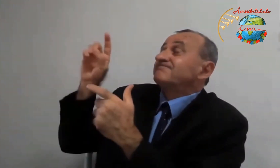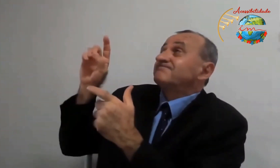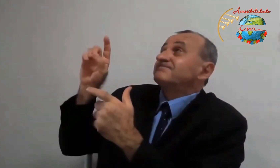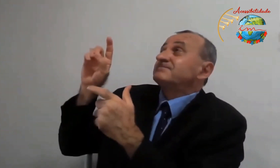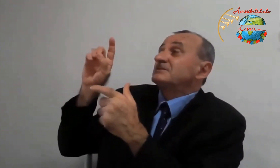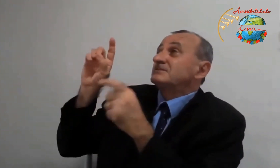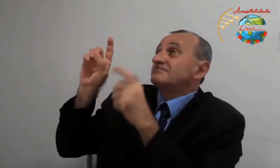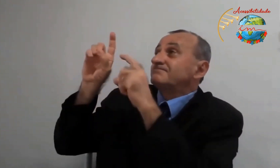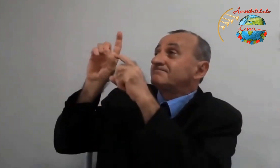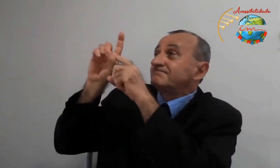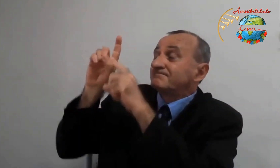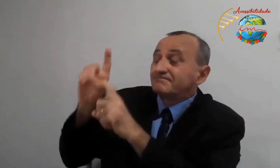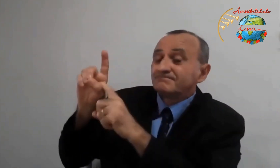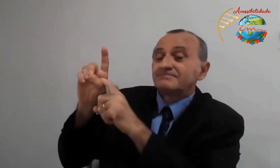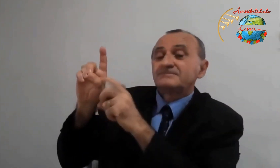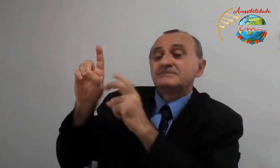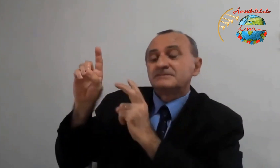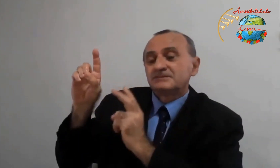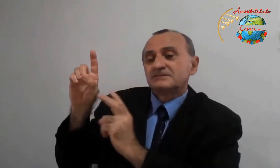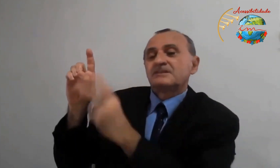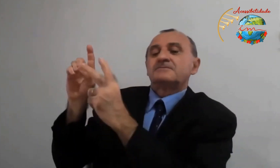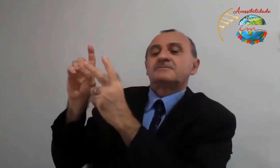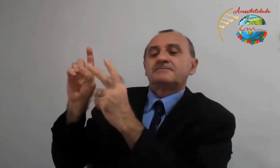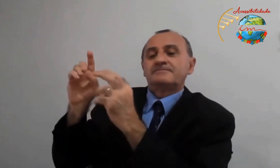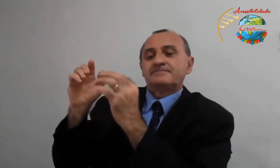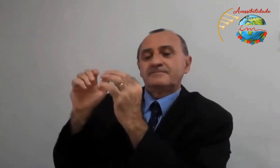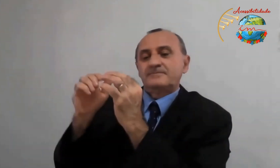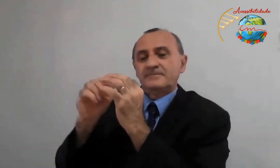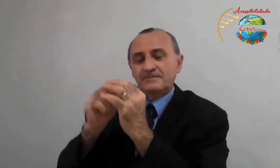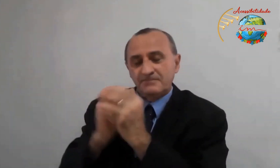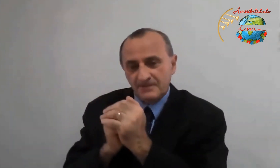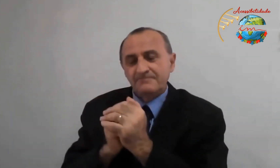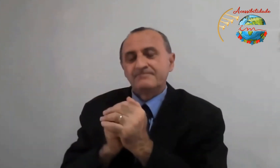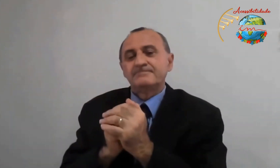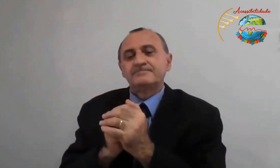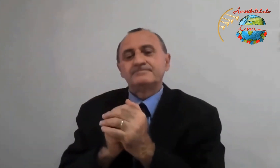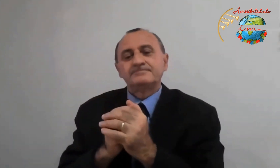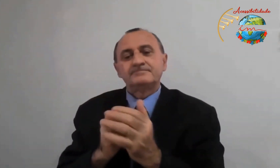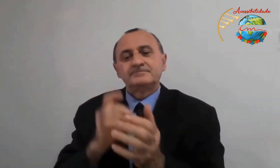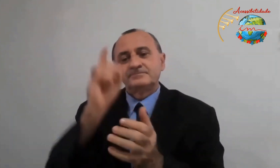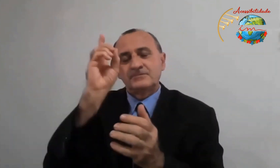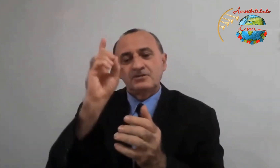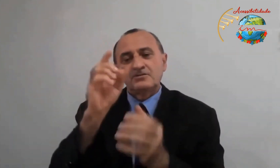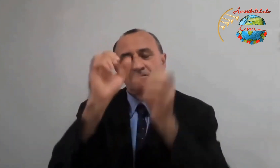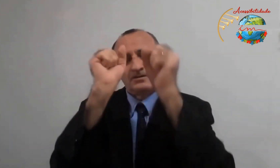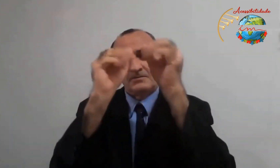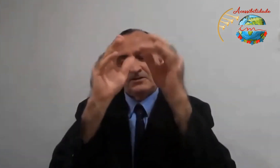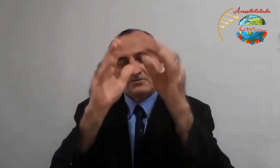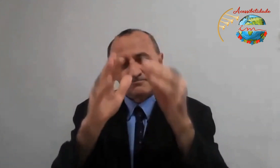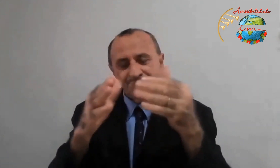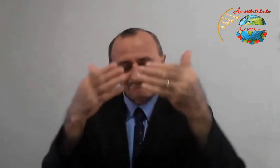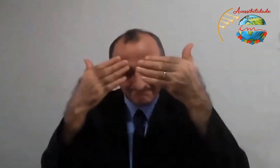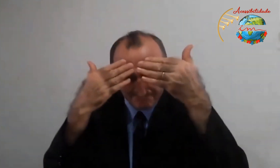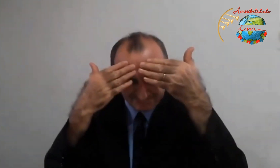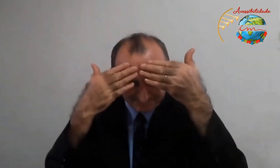dependência de Deus. É assim que nós caminhamos. Deus o abençoe e nos dê